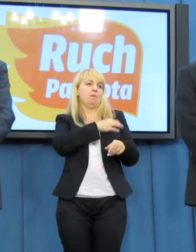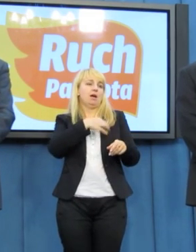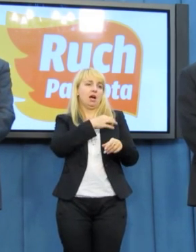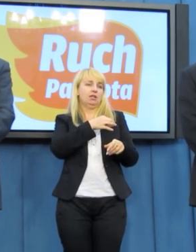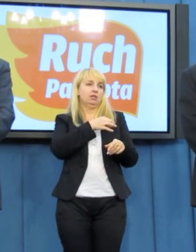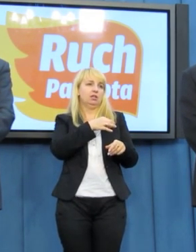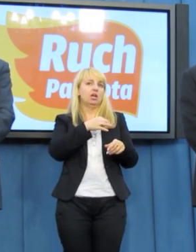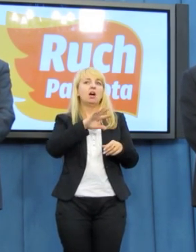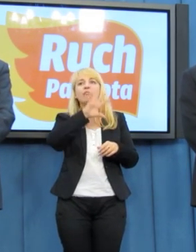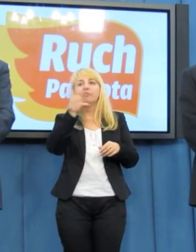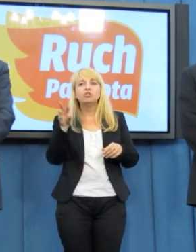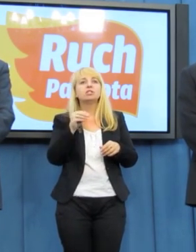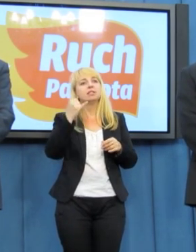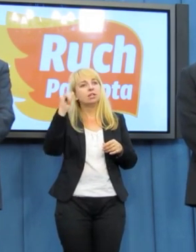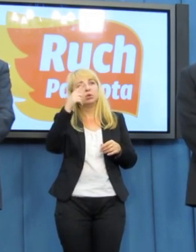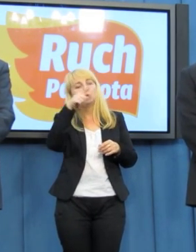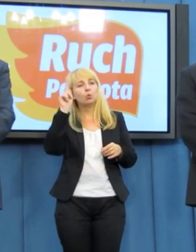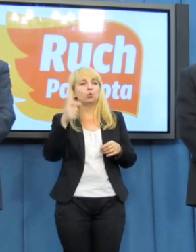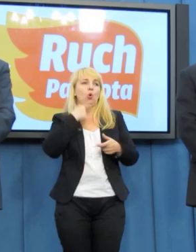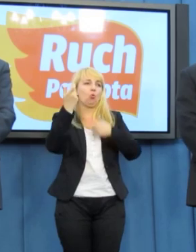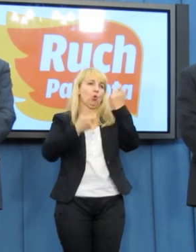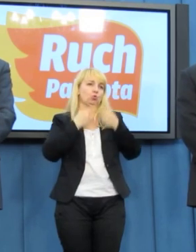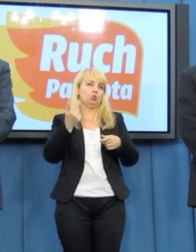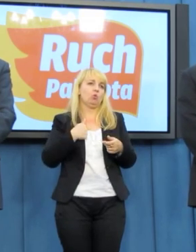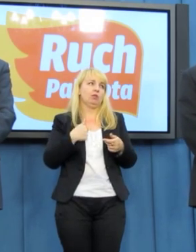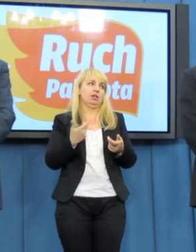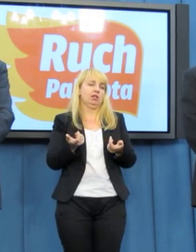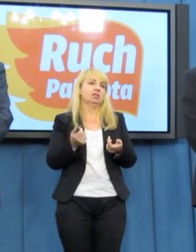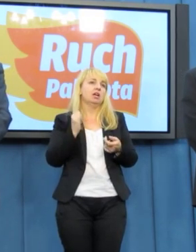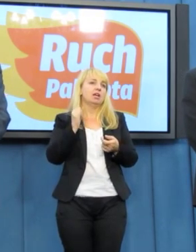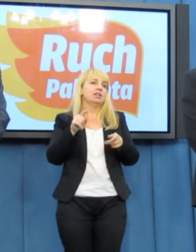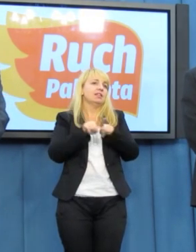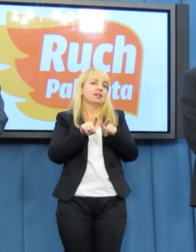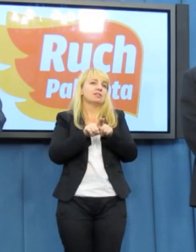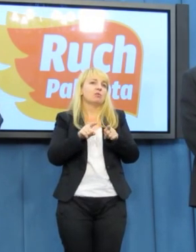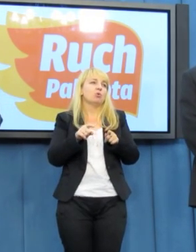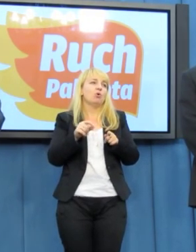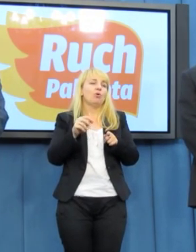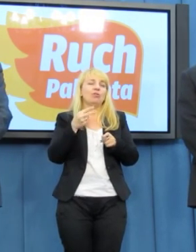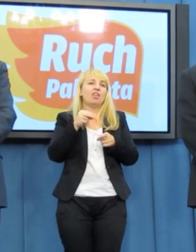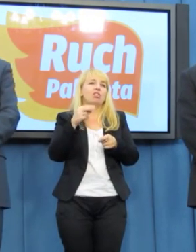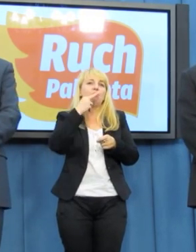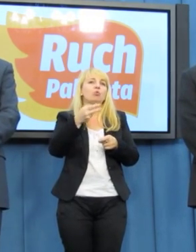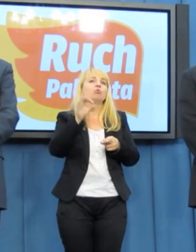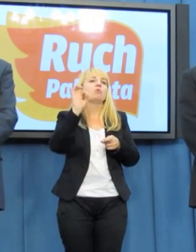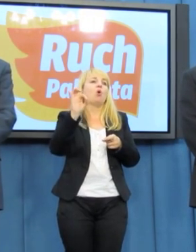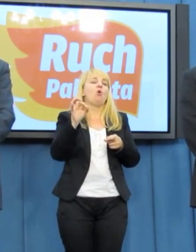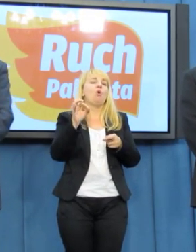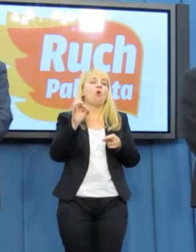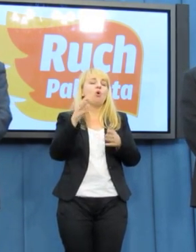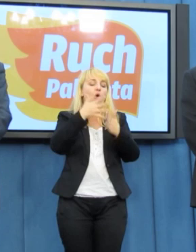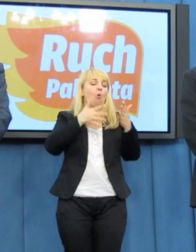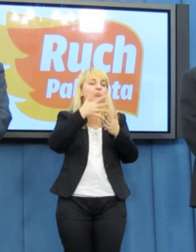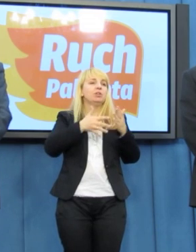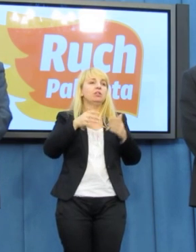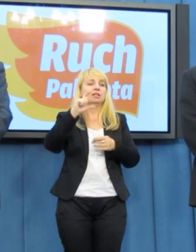i tak na nas głosują. W ogóle proszę o tym sondażu CBOS-u już nie wspominać, może poczekajmy na bardziej